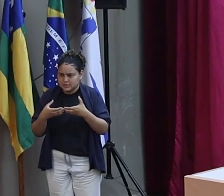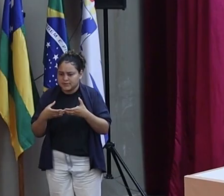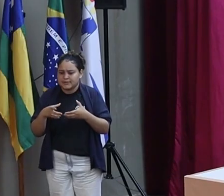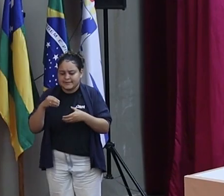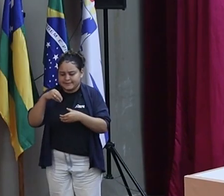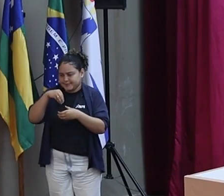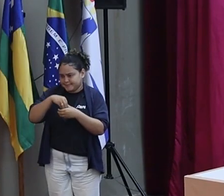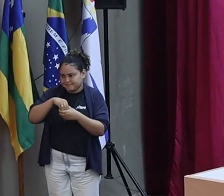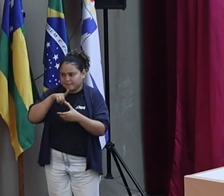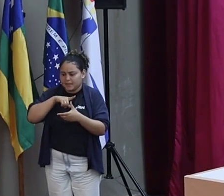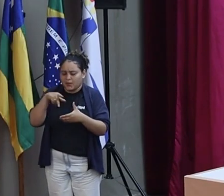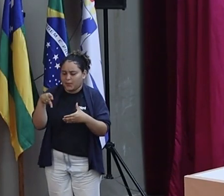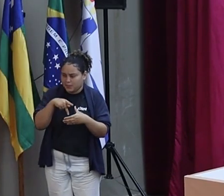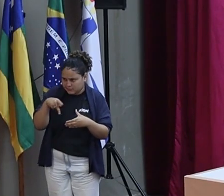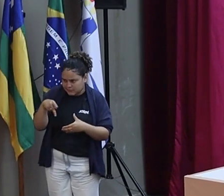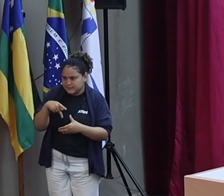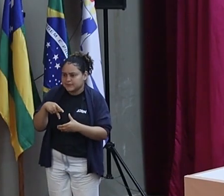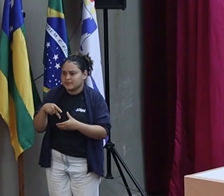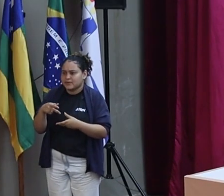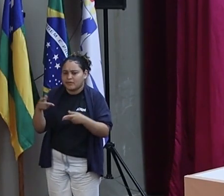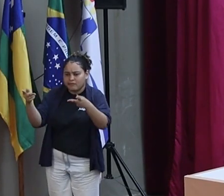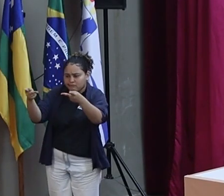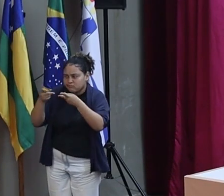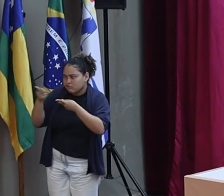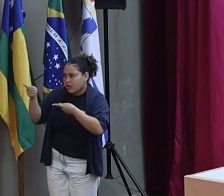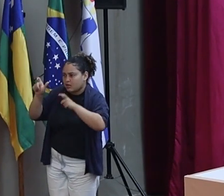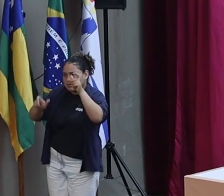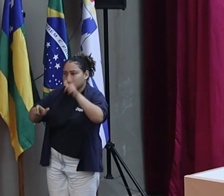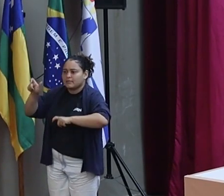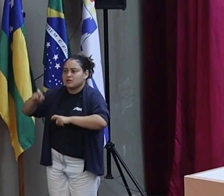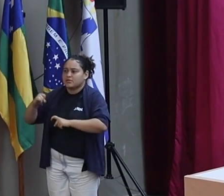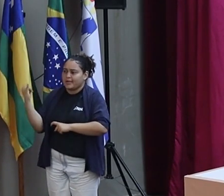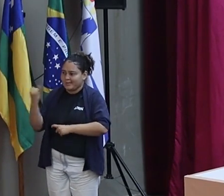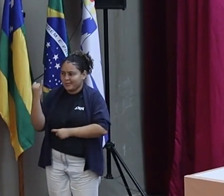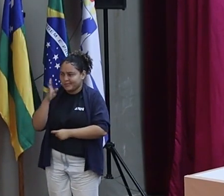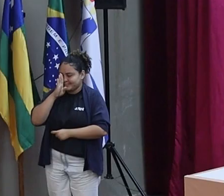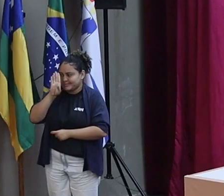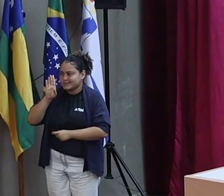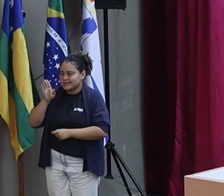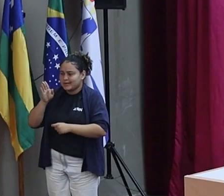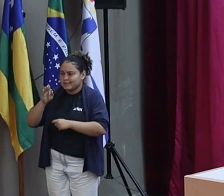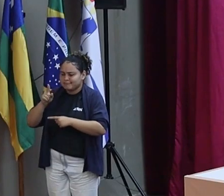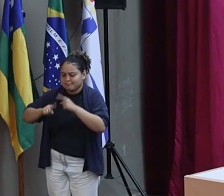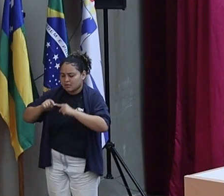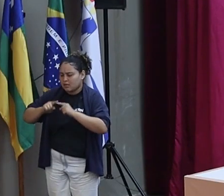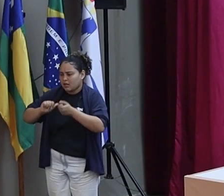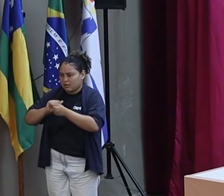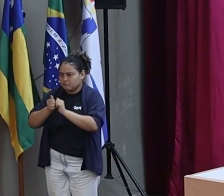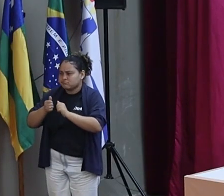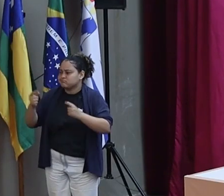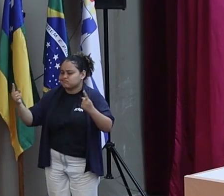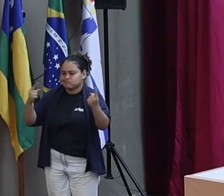composta pelos professores, né? Nós convidamos vários professores que trabalhavam com material didático, né? Convidamos a professora